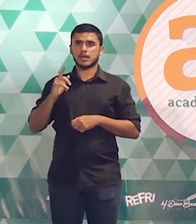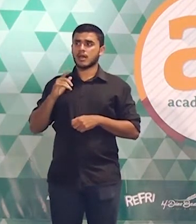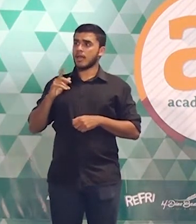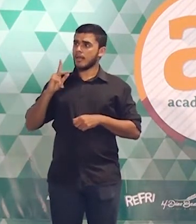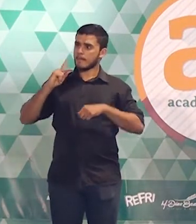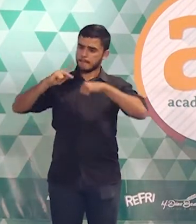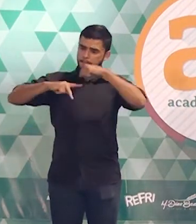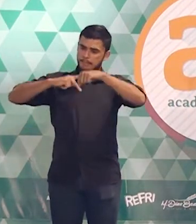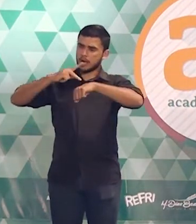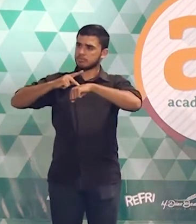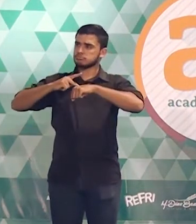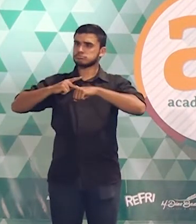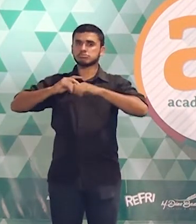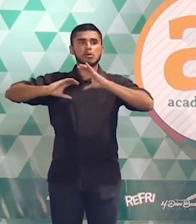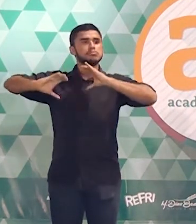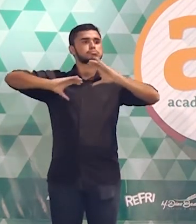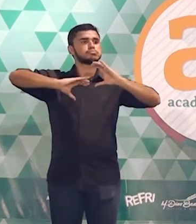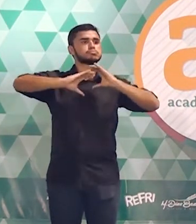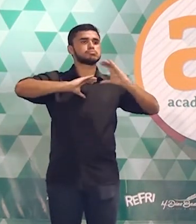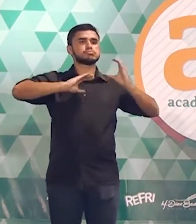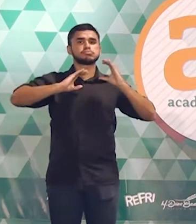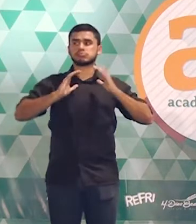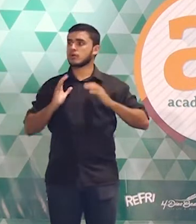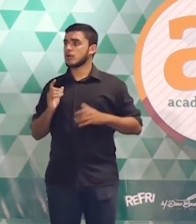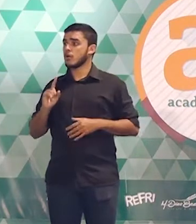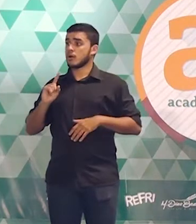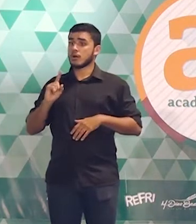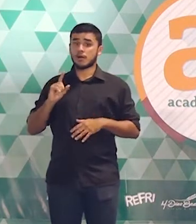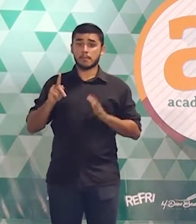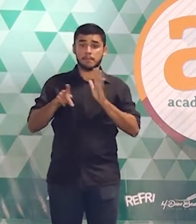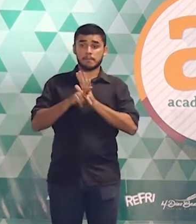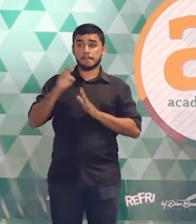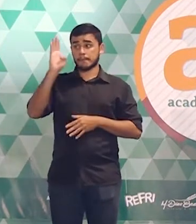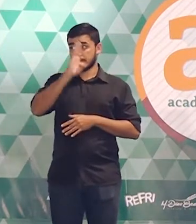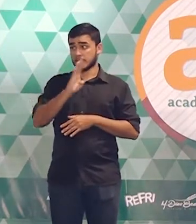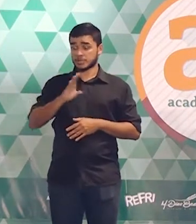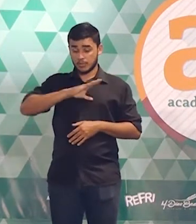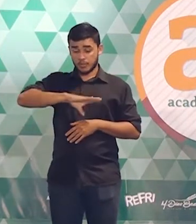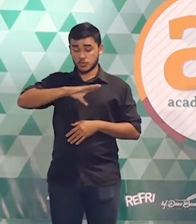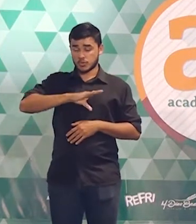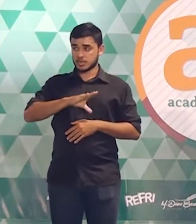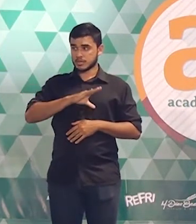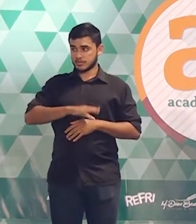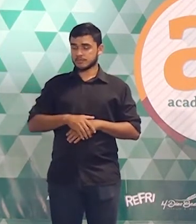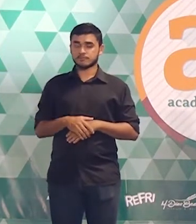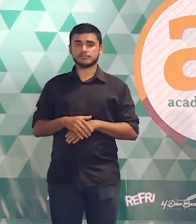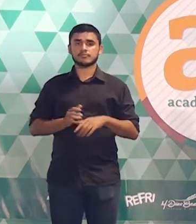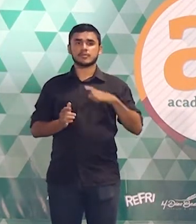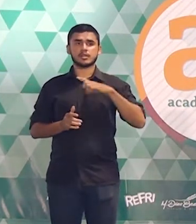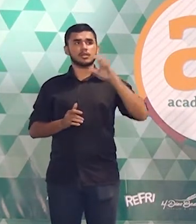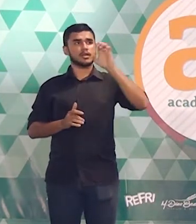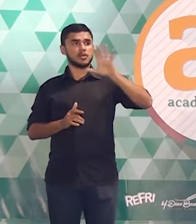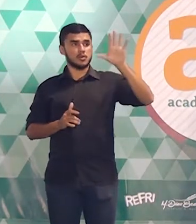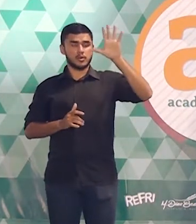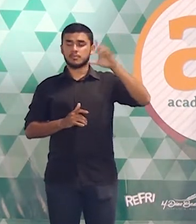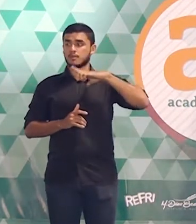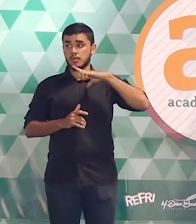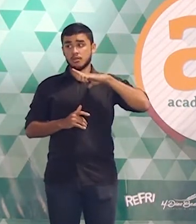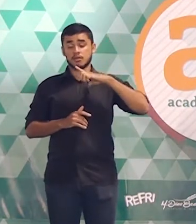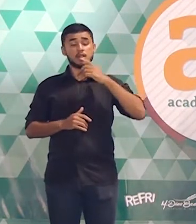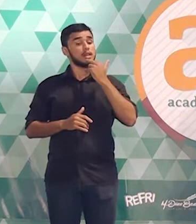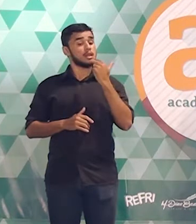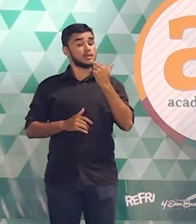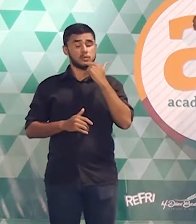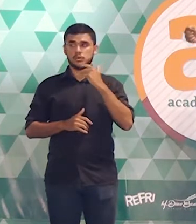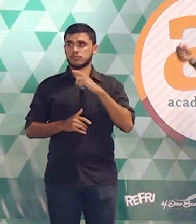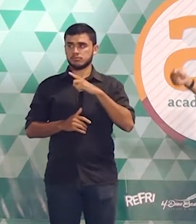maior país falante da língua portuguesa no mundo, né? Muito bem. Mas tem lá na Europa, Portugal,